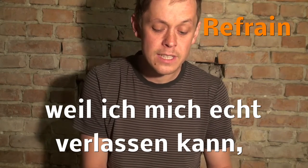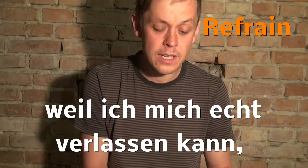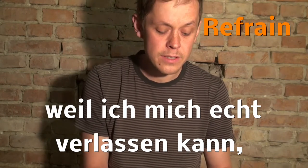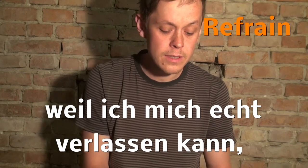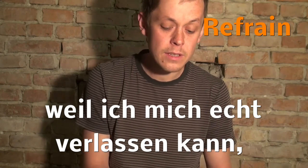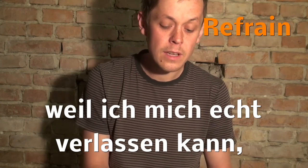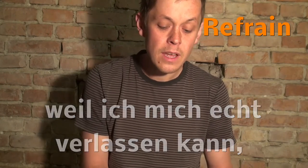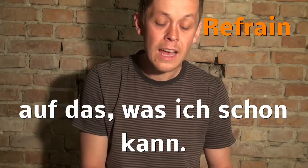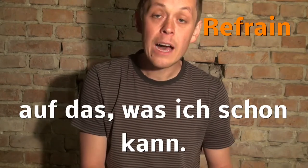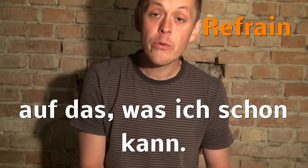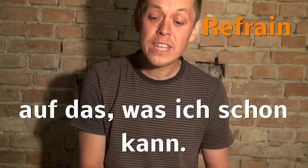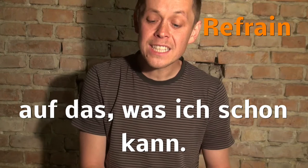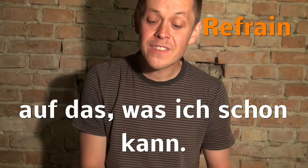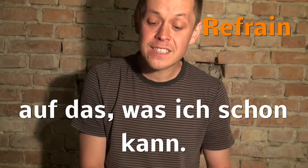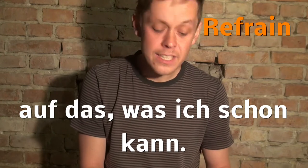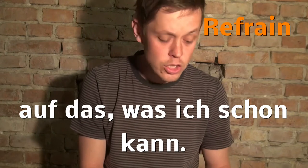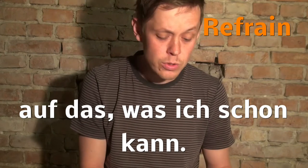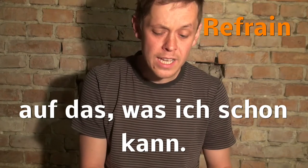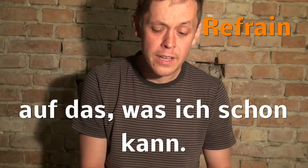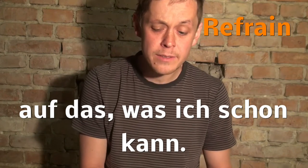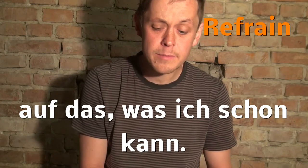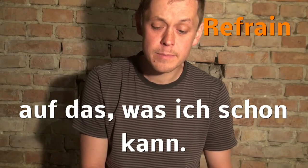kann auf das, was ich schon kann.